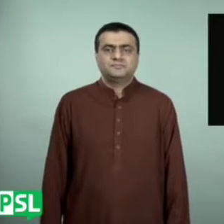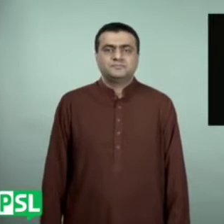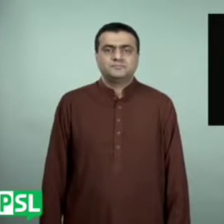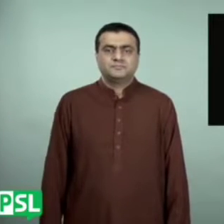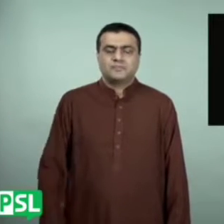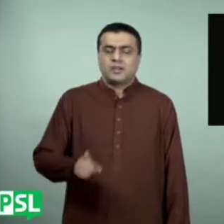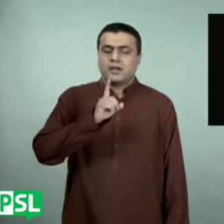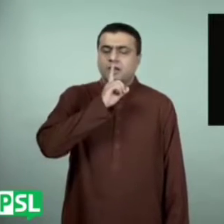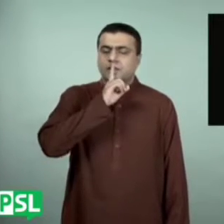گرم کپ.